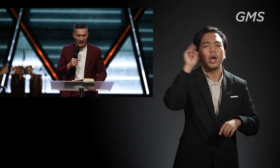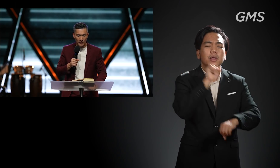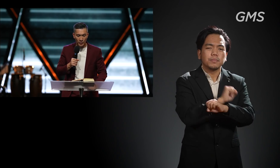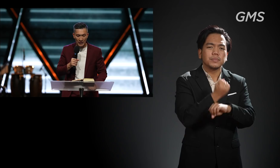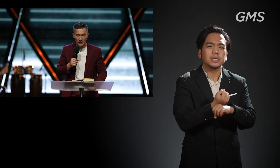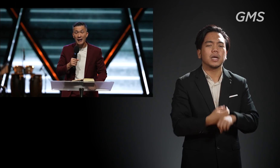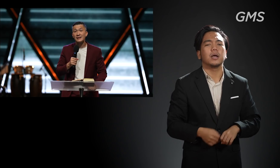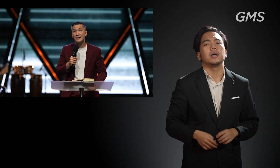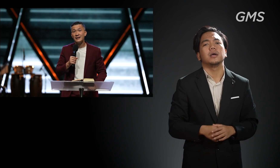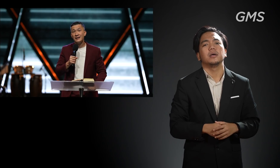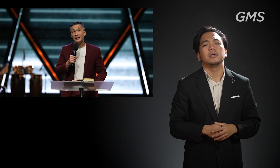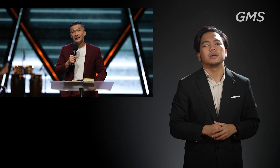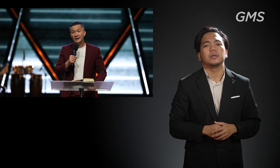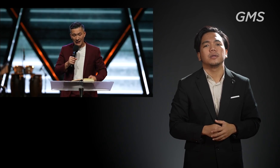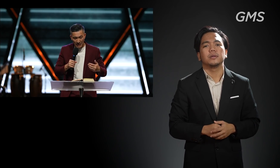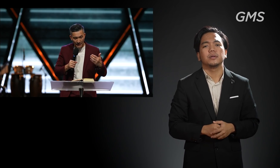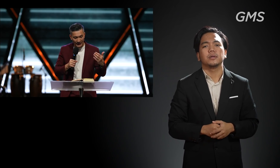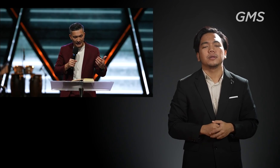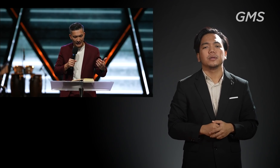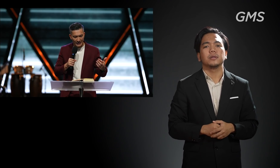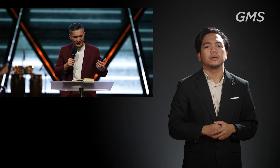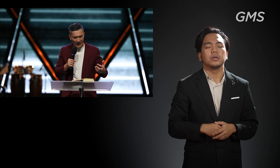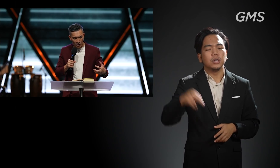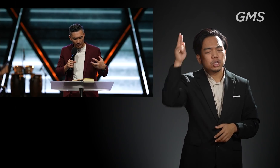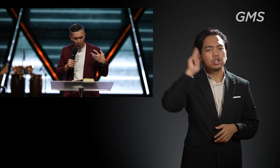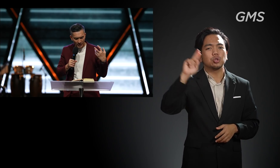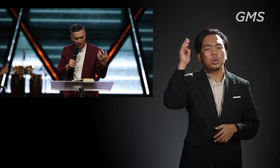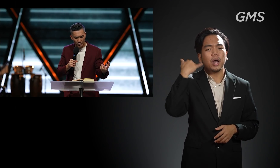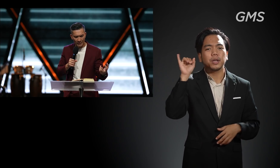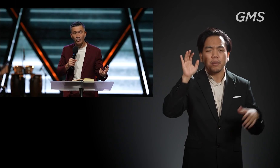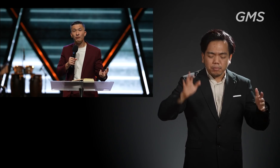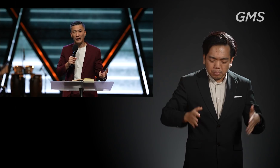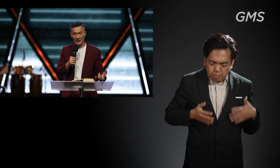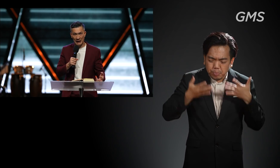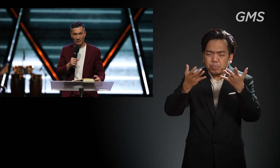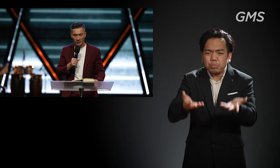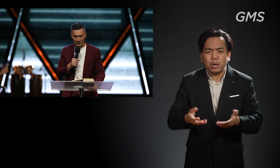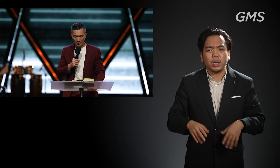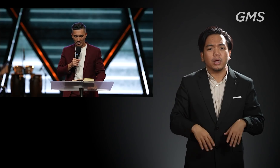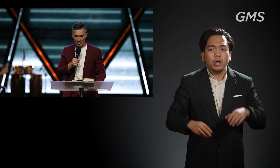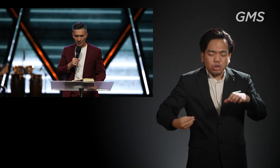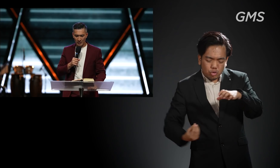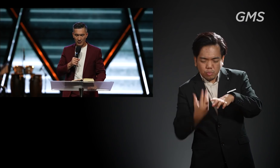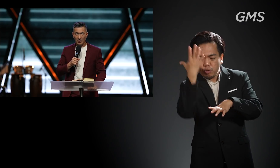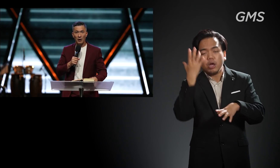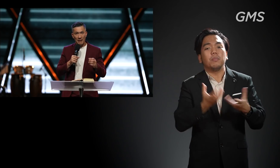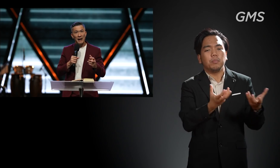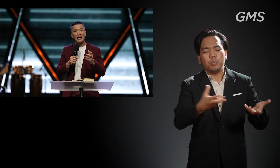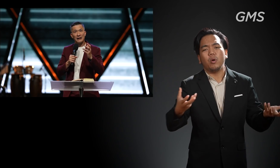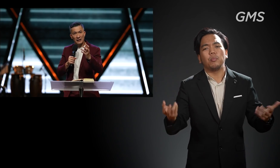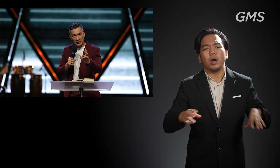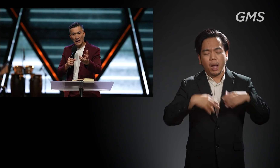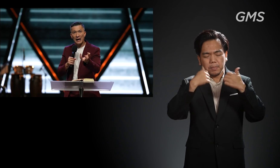tadi di ayat 10 dan 11? Dia melipat gandakan, dia sanggup untuk menumbuhkan buah-buah kebenaranmu. Kalau